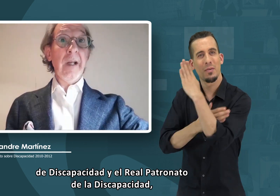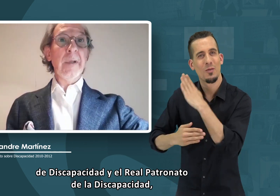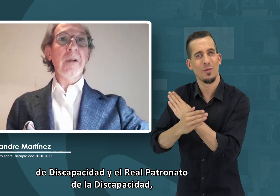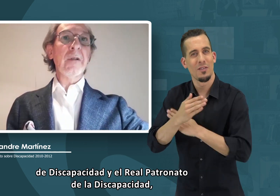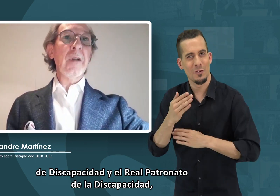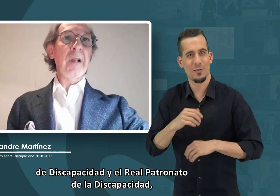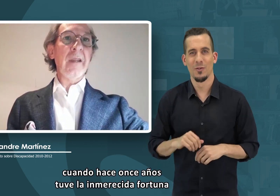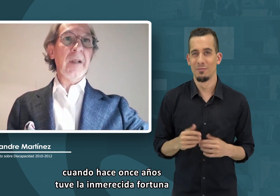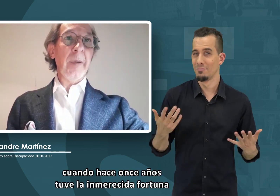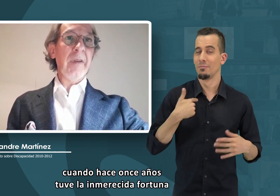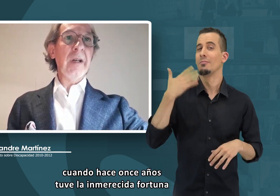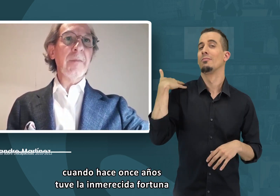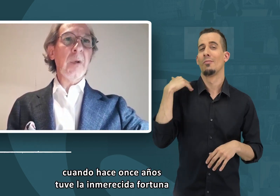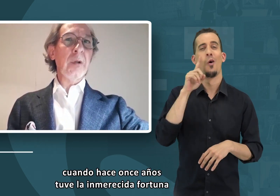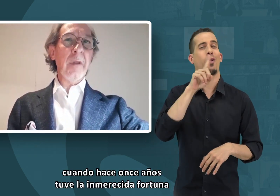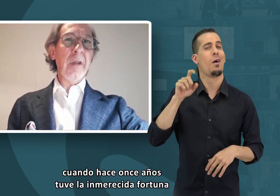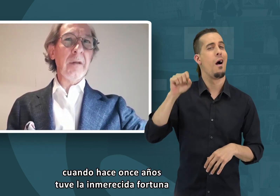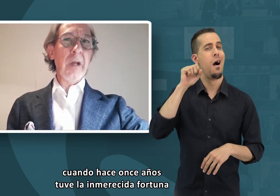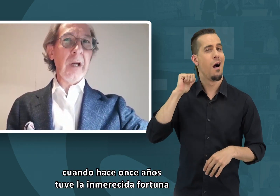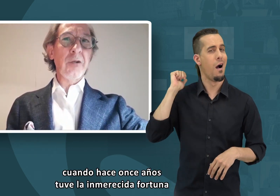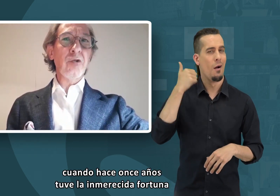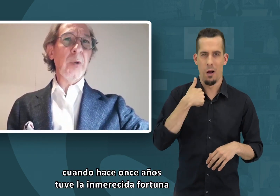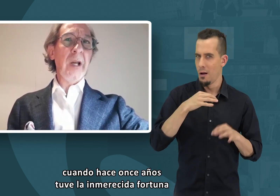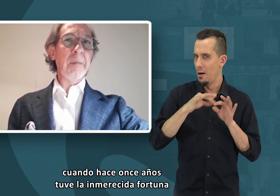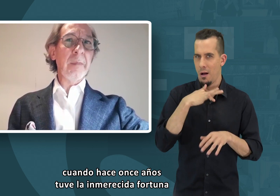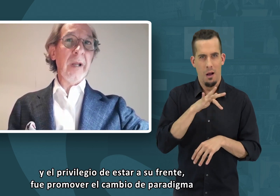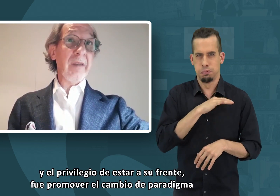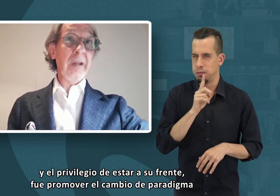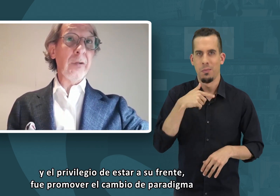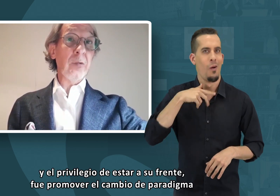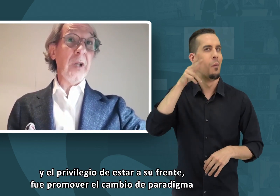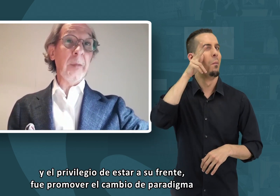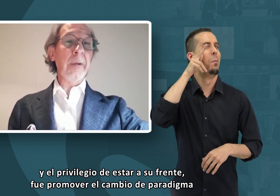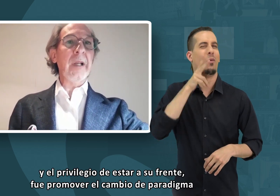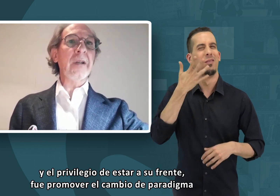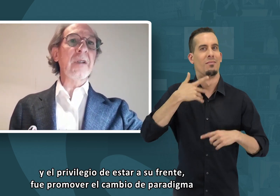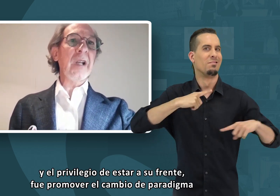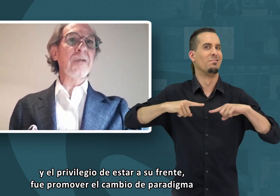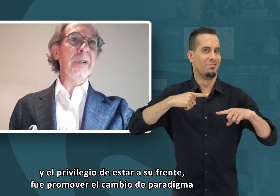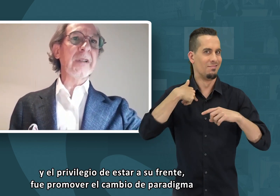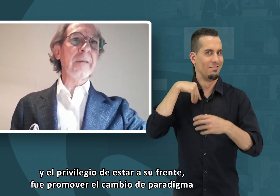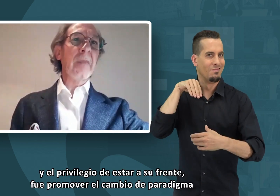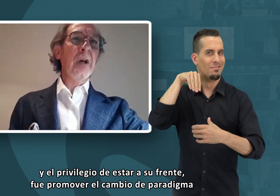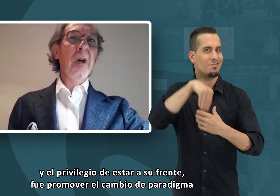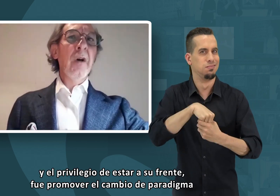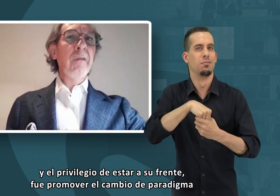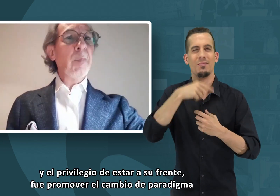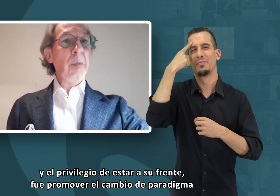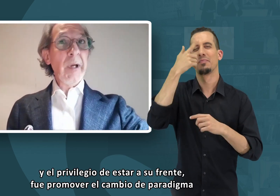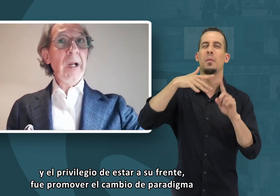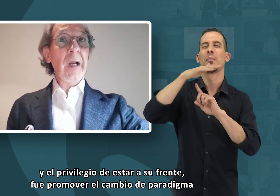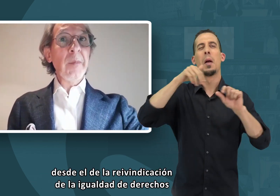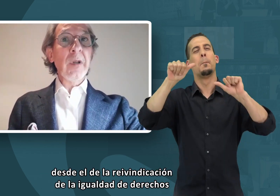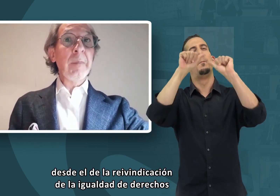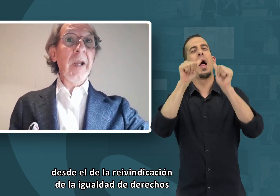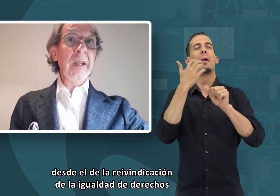y el Real Patronato de la Discapacidad, cuando hace años tuve la inmerecida fortuna y el privilegio de estar a su frente, fue